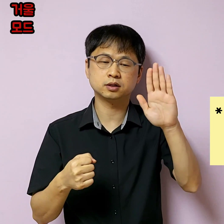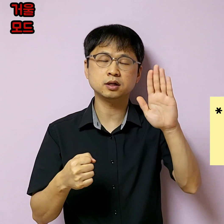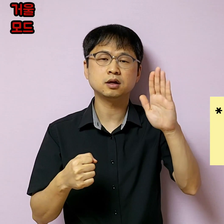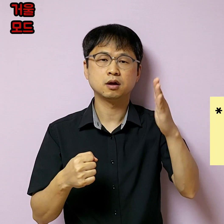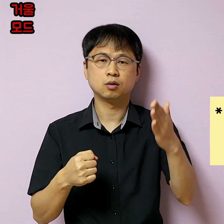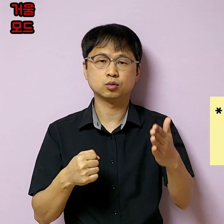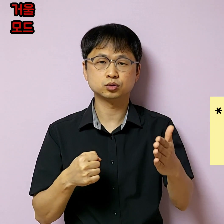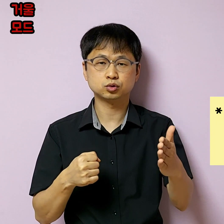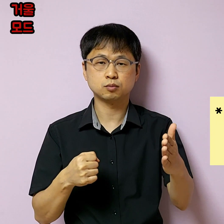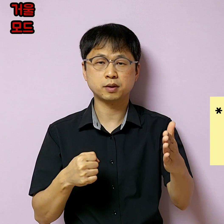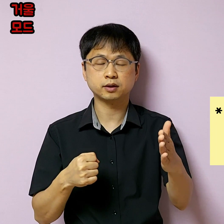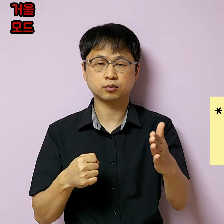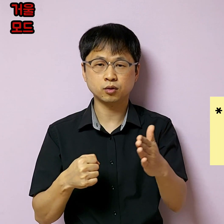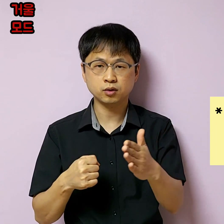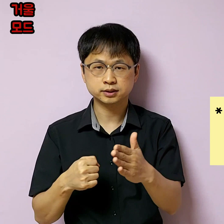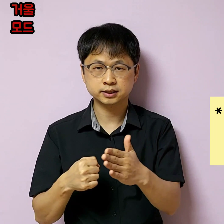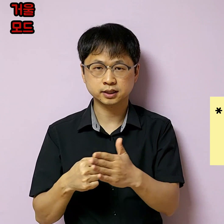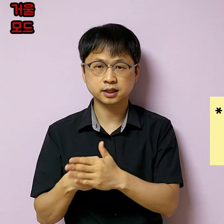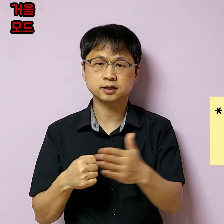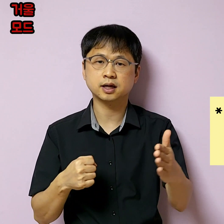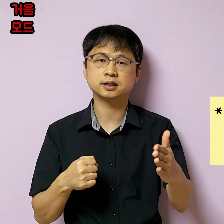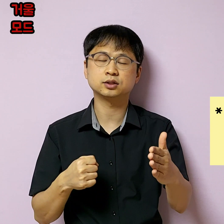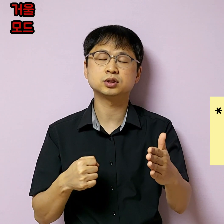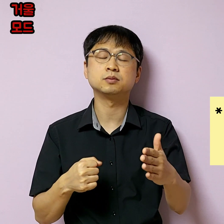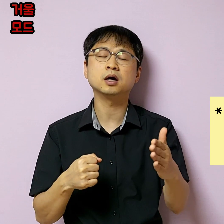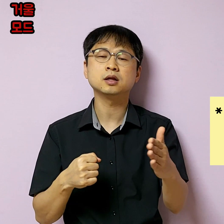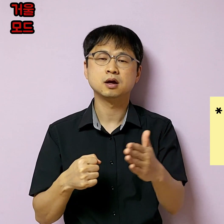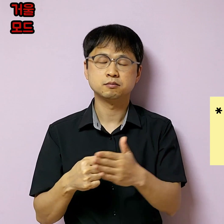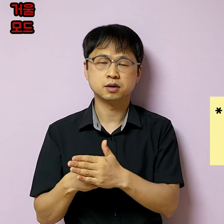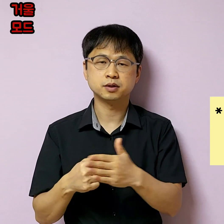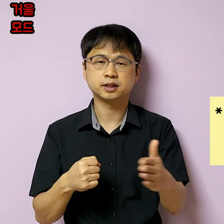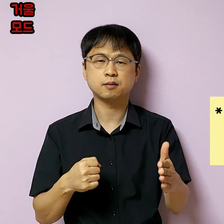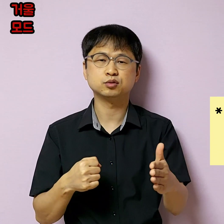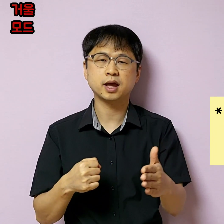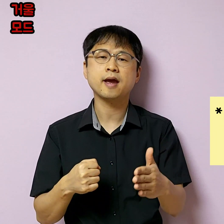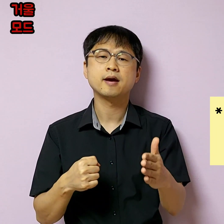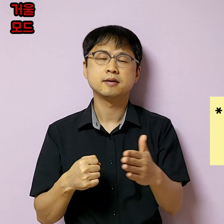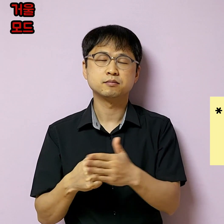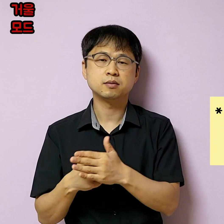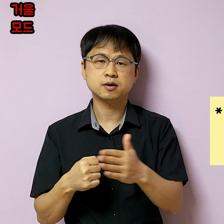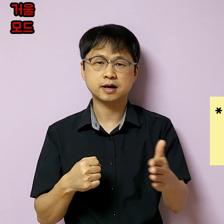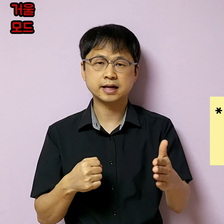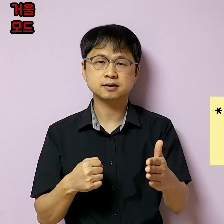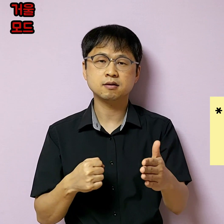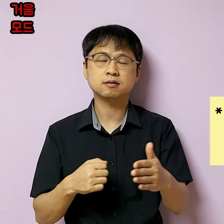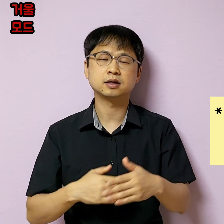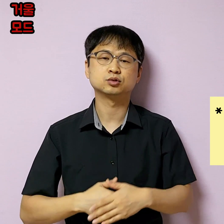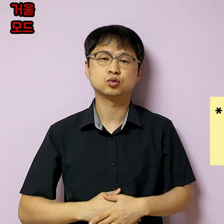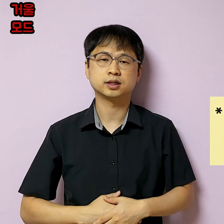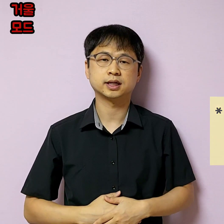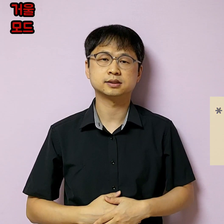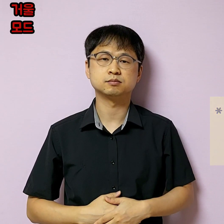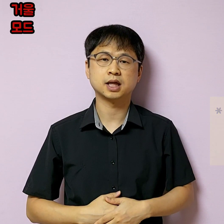주먹을 오른손 손바닥으로 살짝 때렸다가 떼주시면 뭐뭐 때문에 뭐뭐라서 라는 수어가